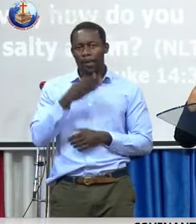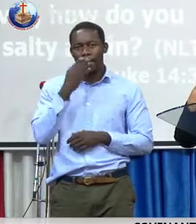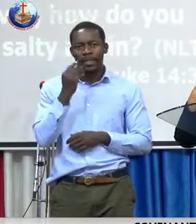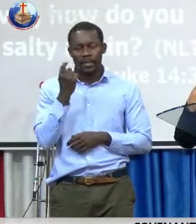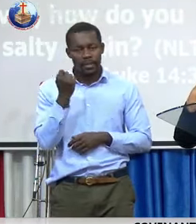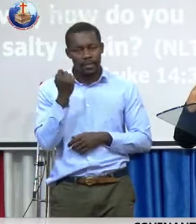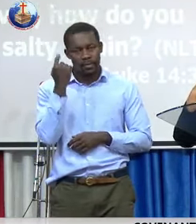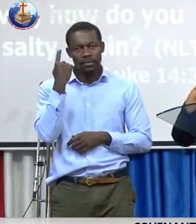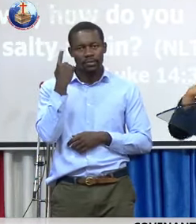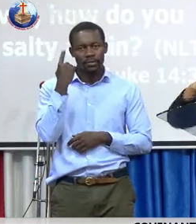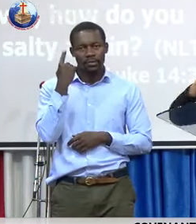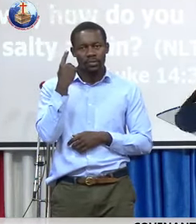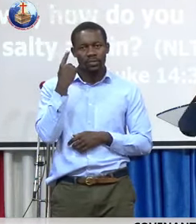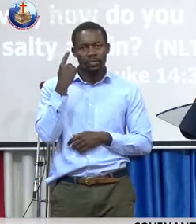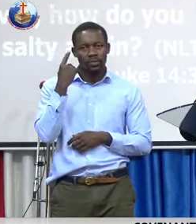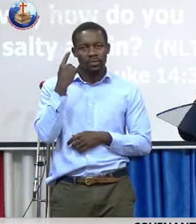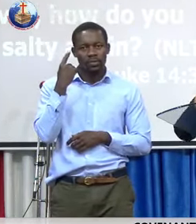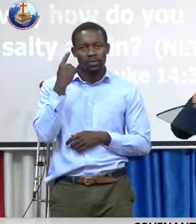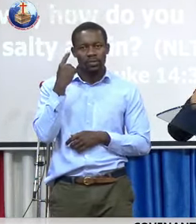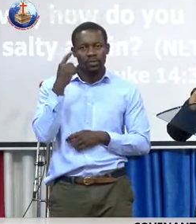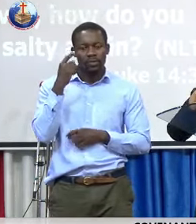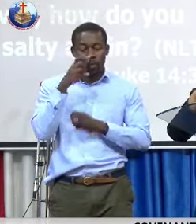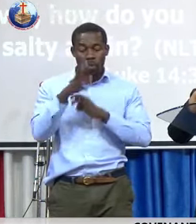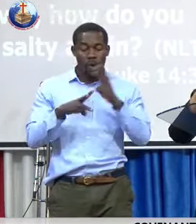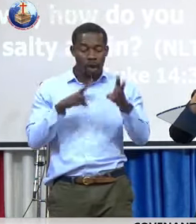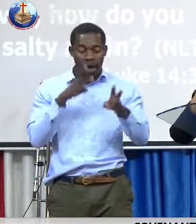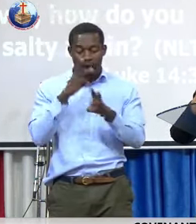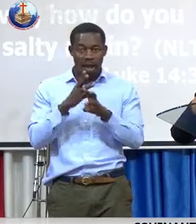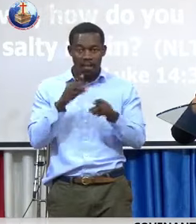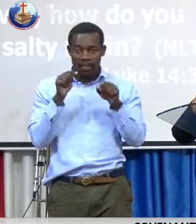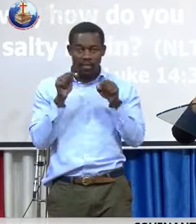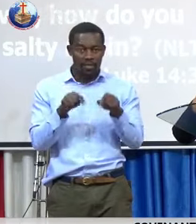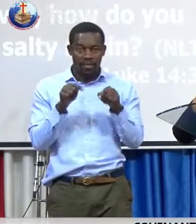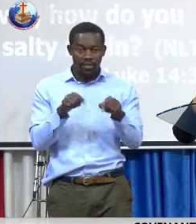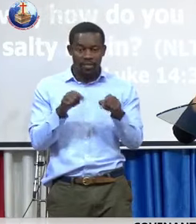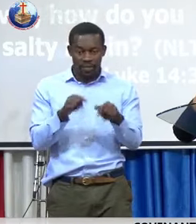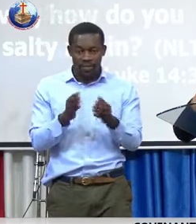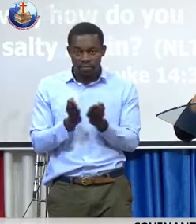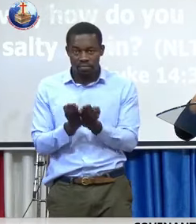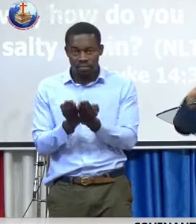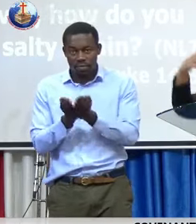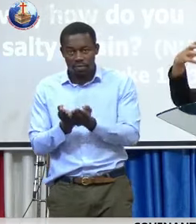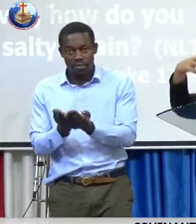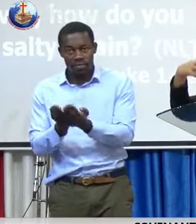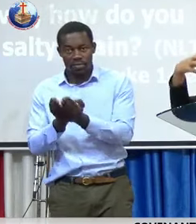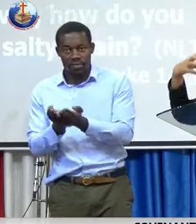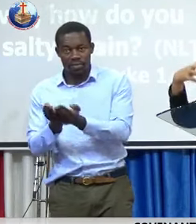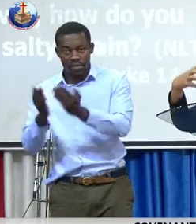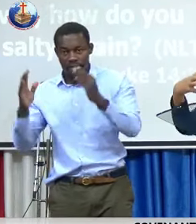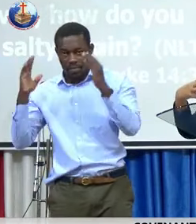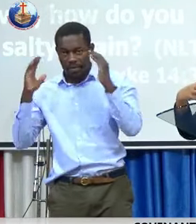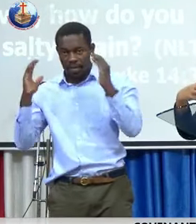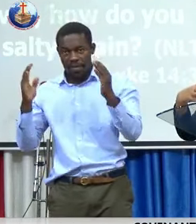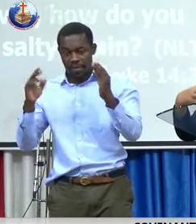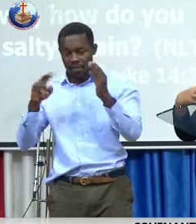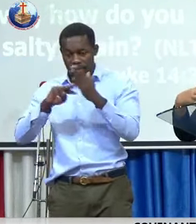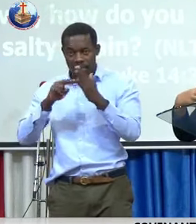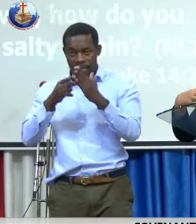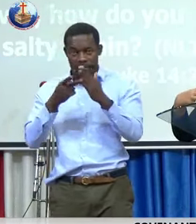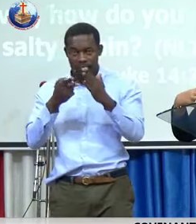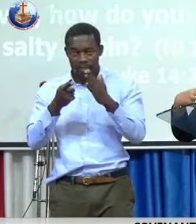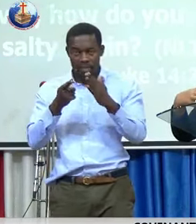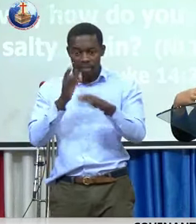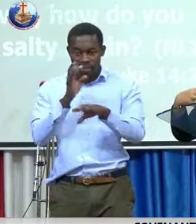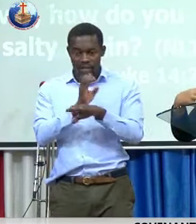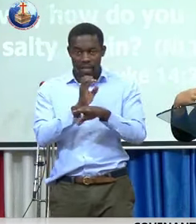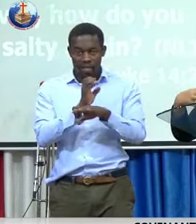understand, tuhitaji kuelewa, if this world was a ship, iwapo ulimwengu ungelikuwa ni meli, the church is the lifeboat.